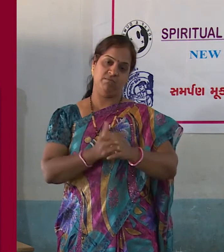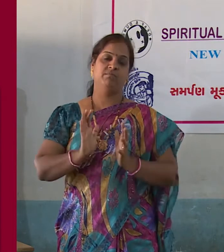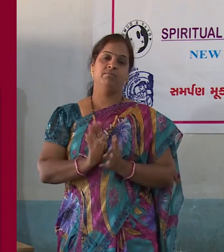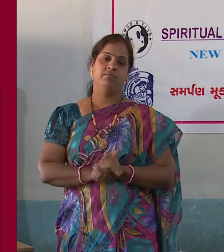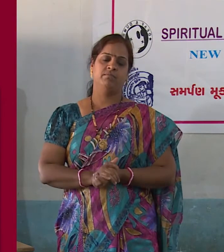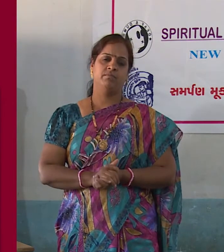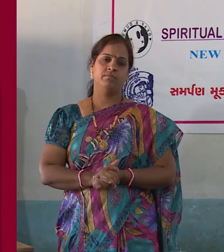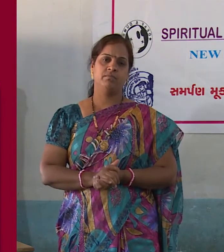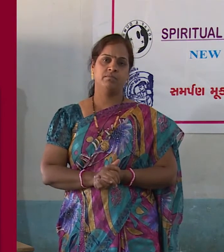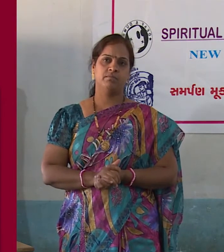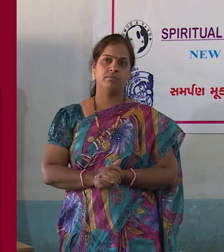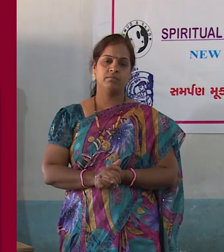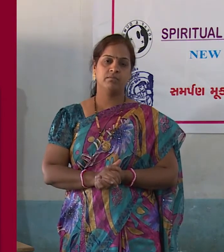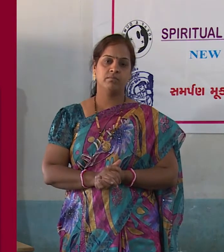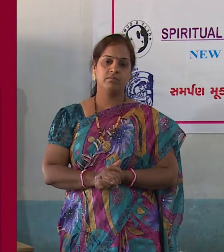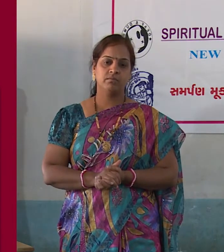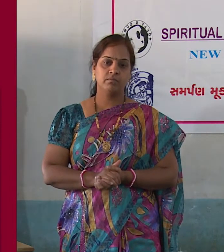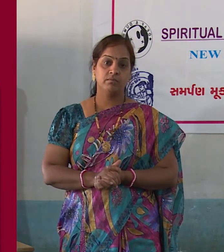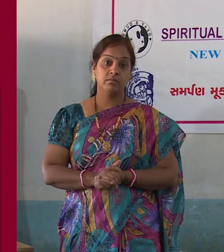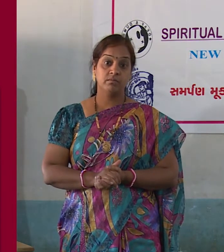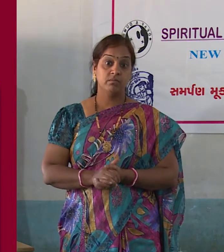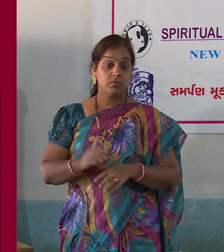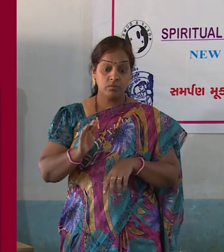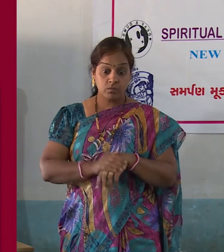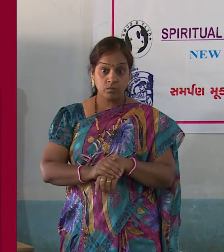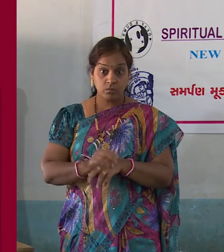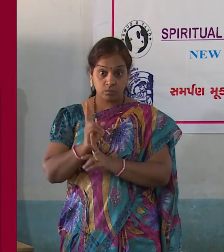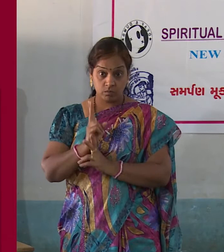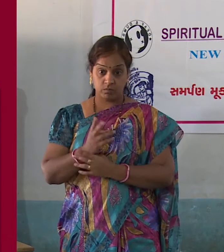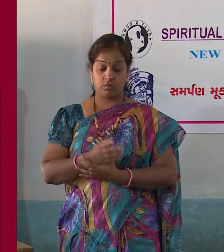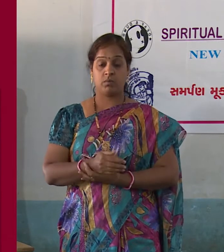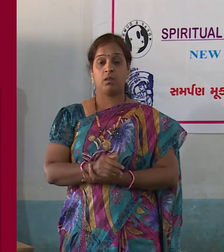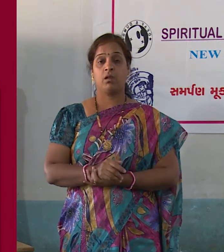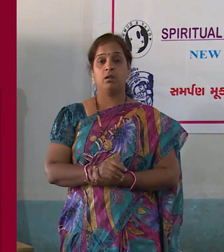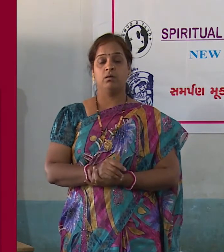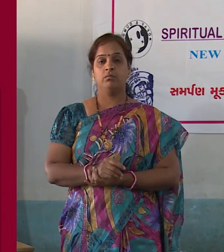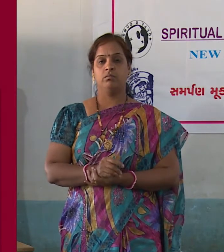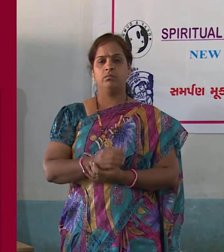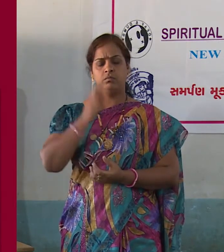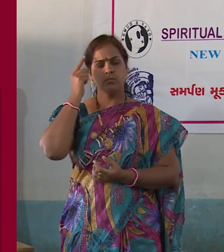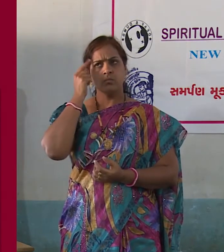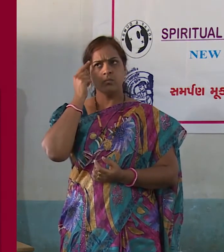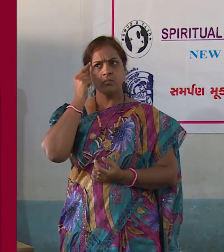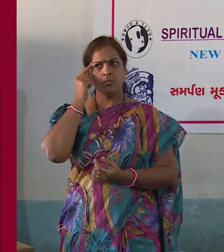फिर भी वो कर नहीं लेता क्योंकि माने का घोड़ा है तो बुद्धि लगाम है।